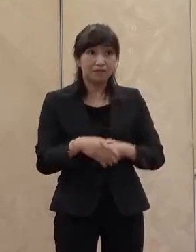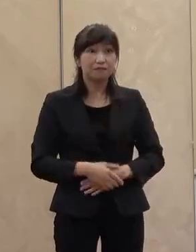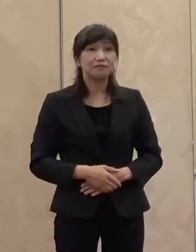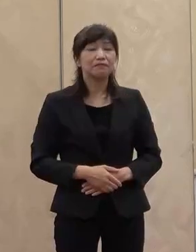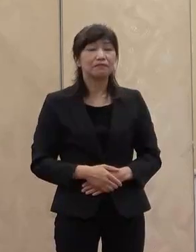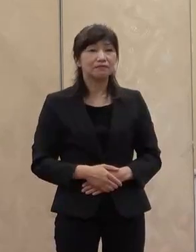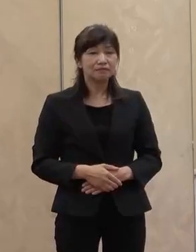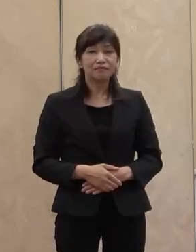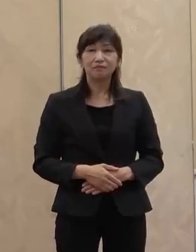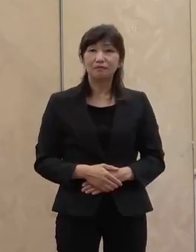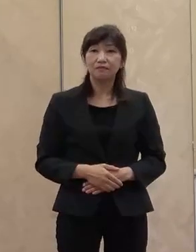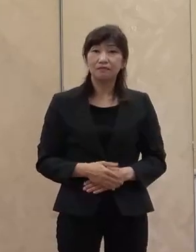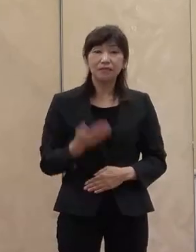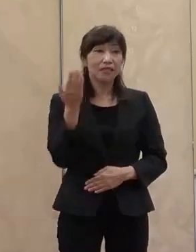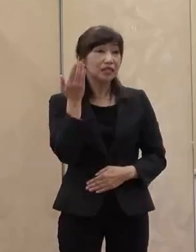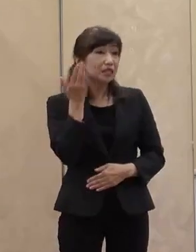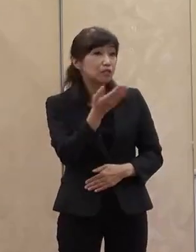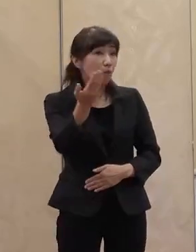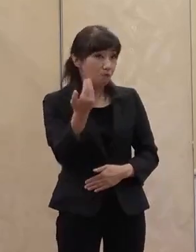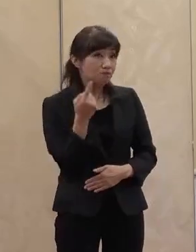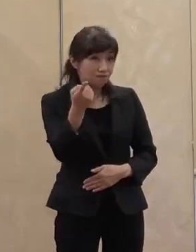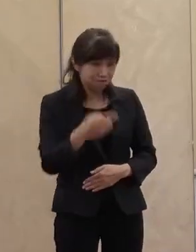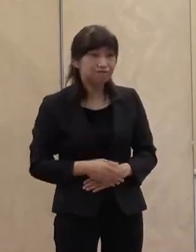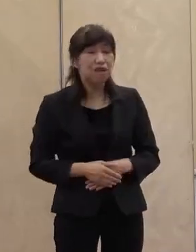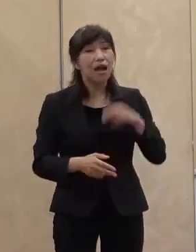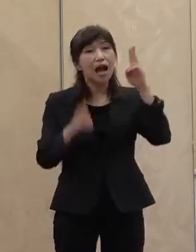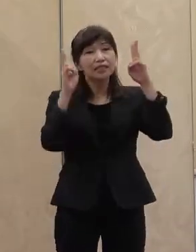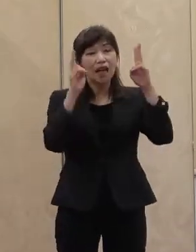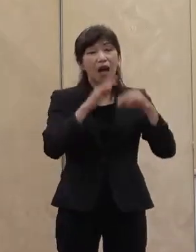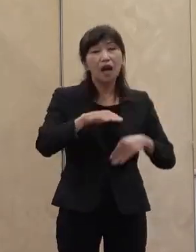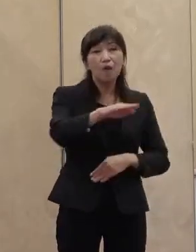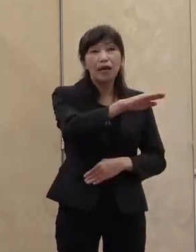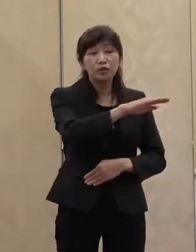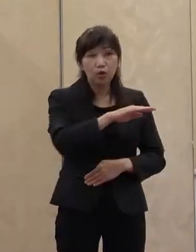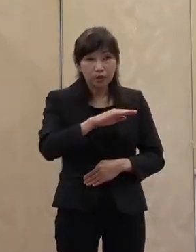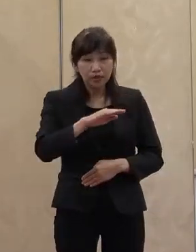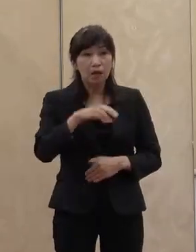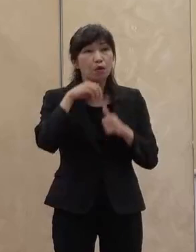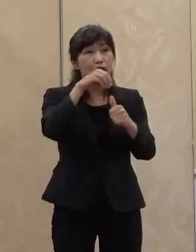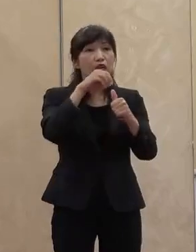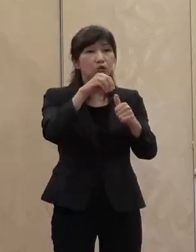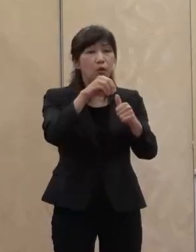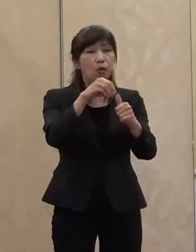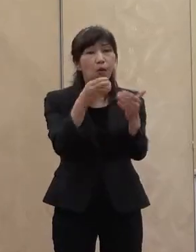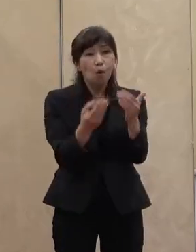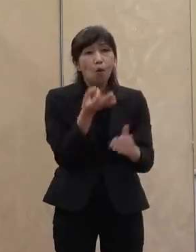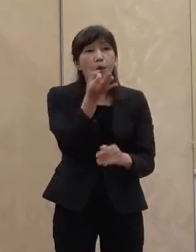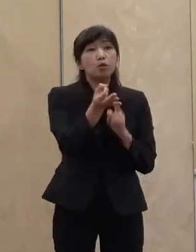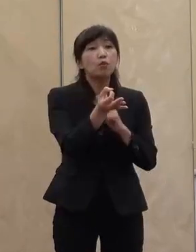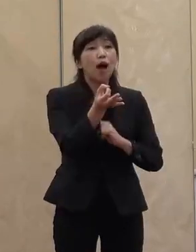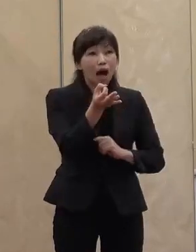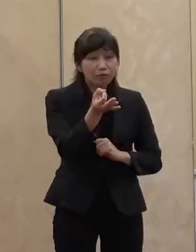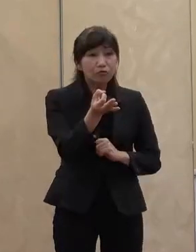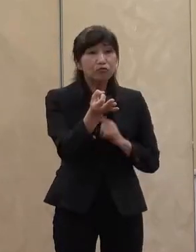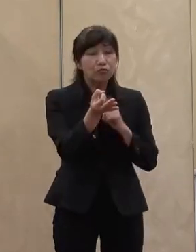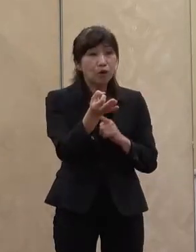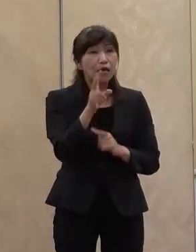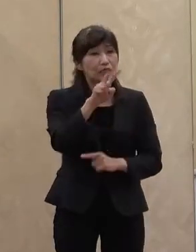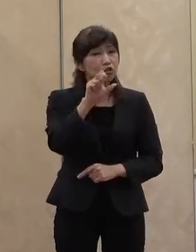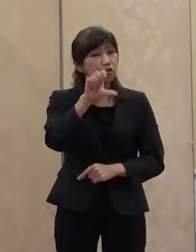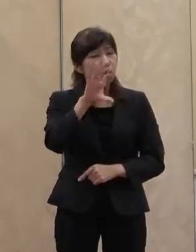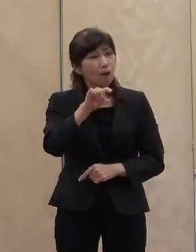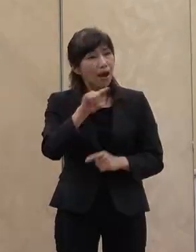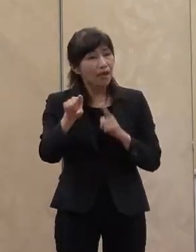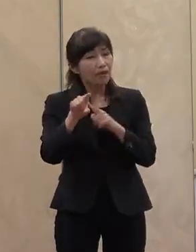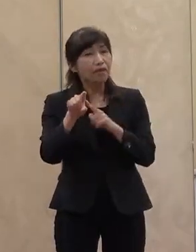事業者にとってもその採用のコストを、まあ、その25万円に色はついてないけど補